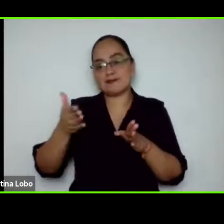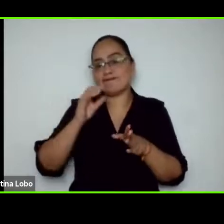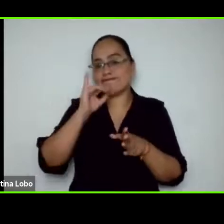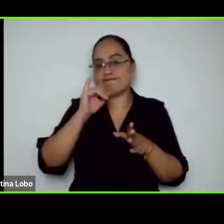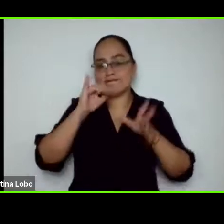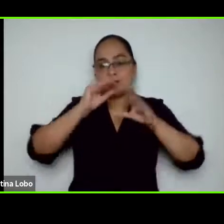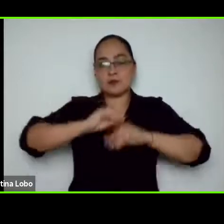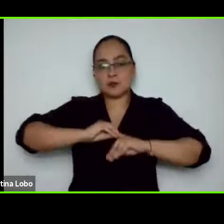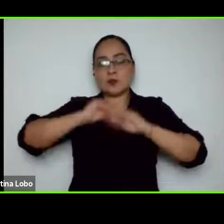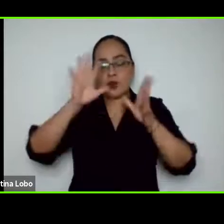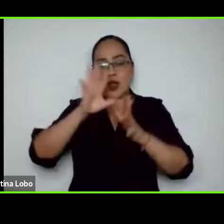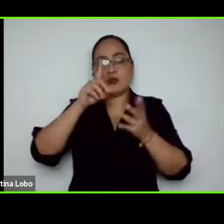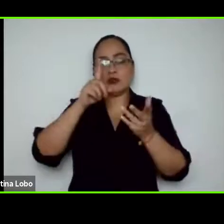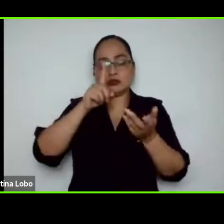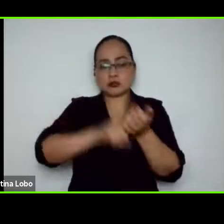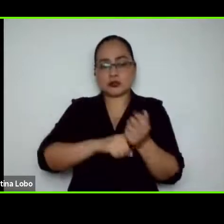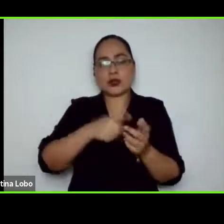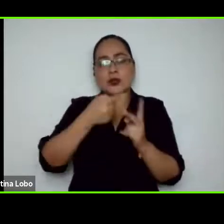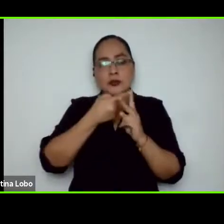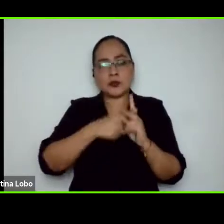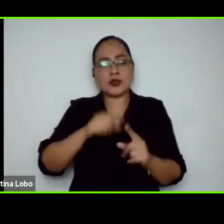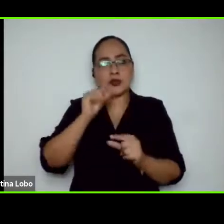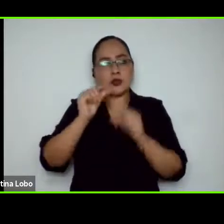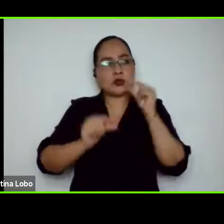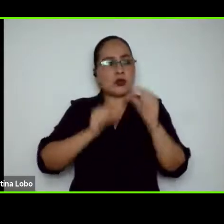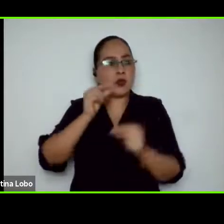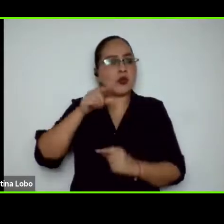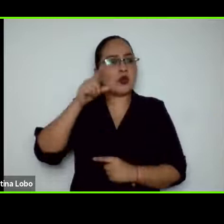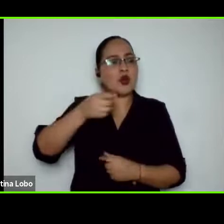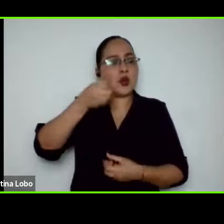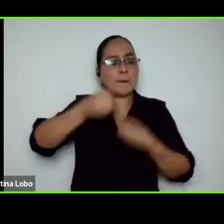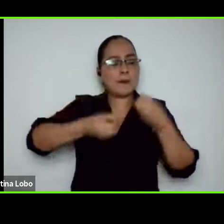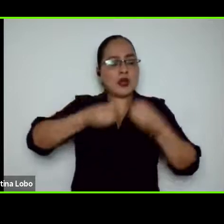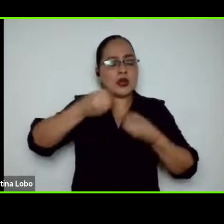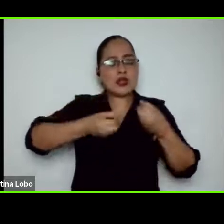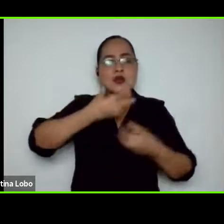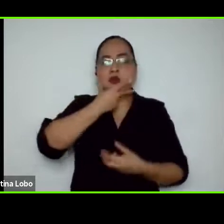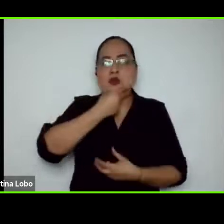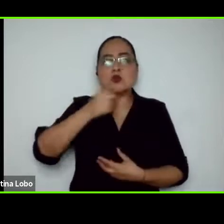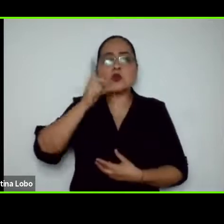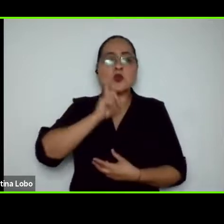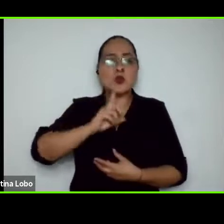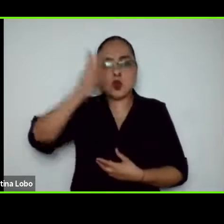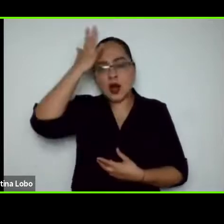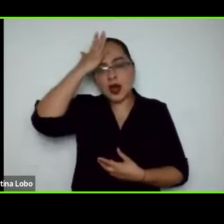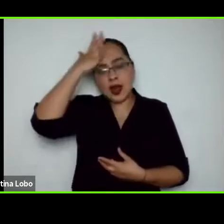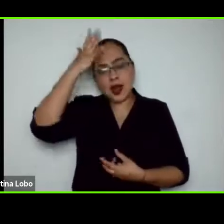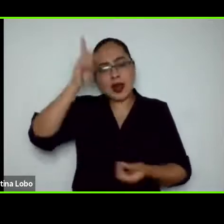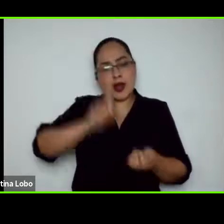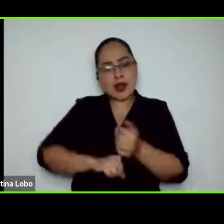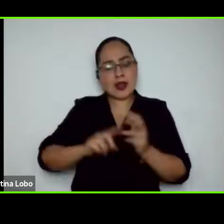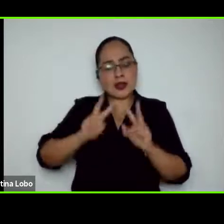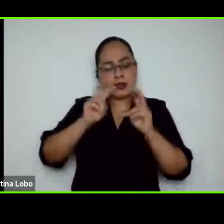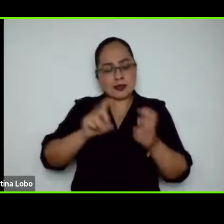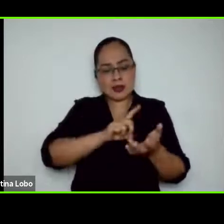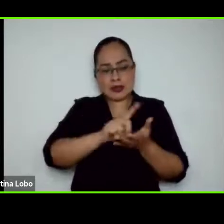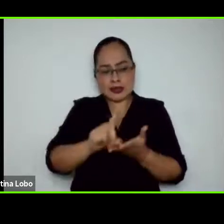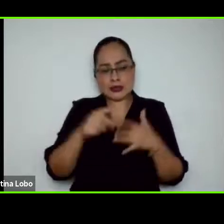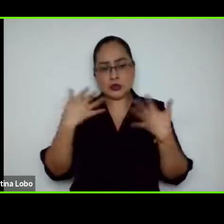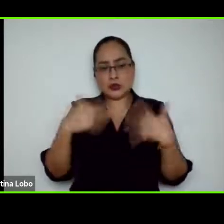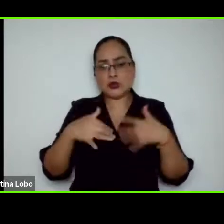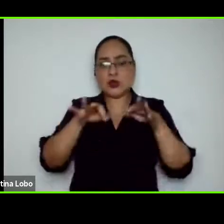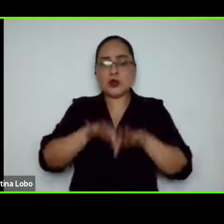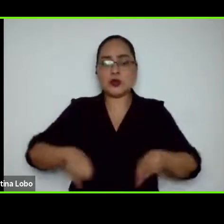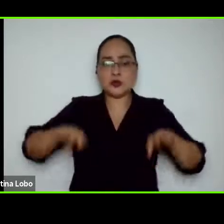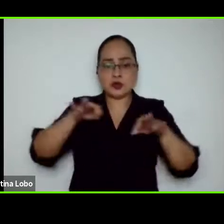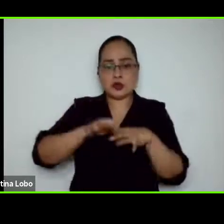haber señales por parte de ministros y ministras de que la agenda, los temas de derechos son importantes para su